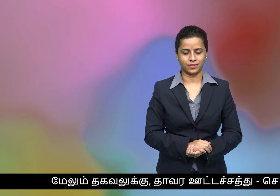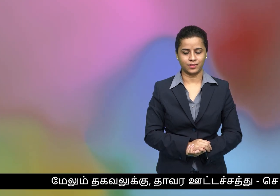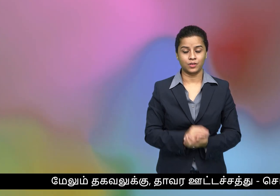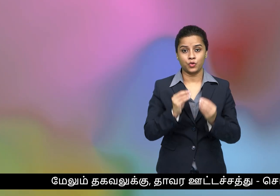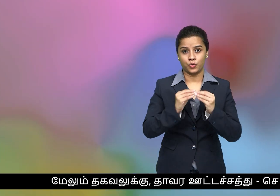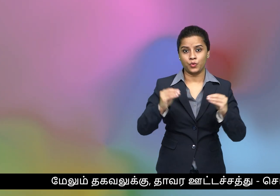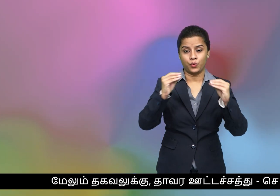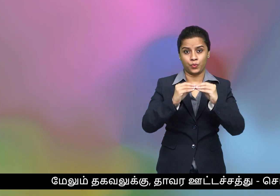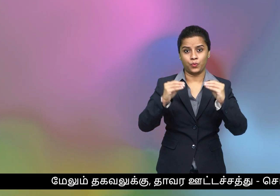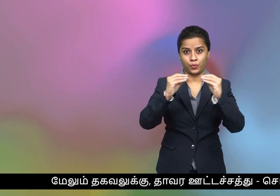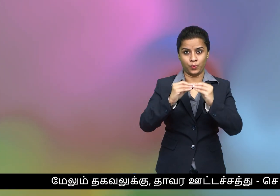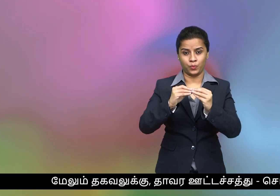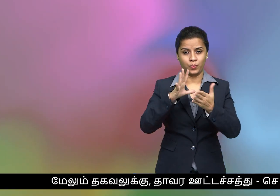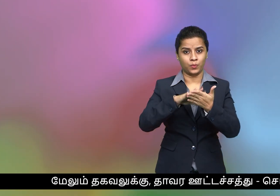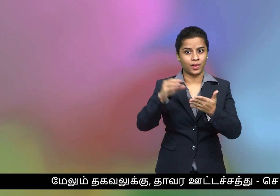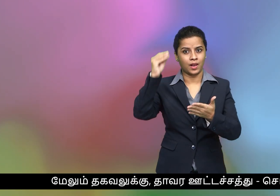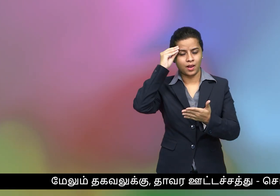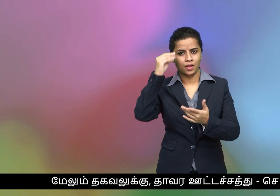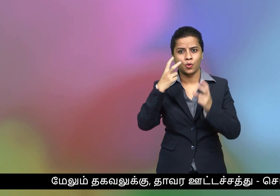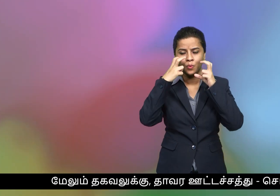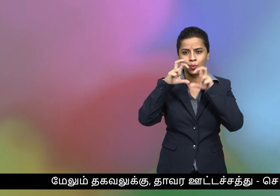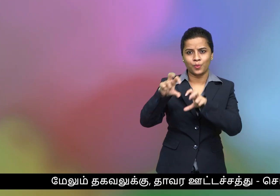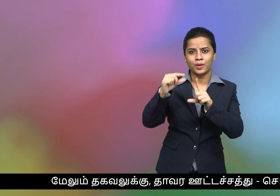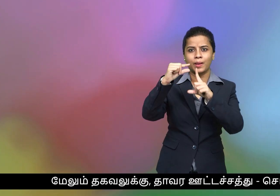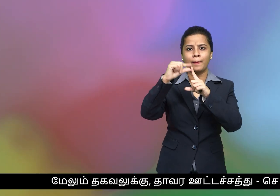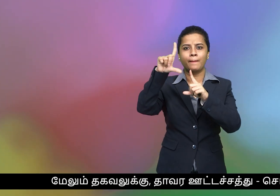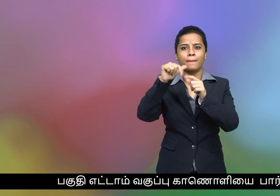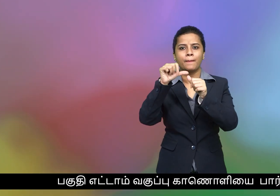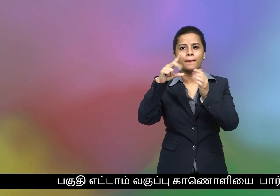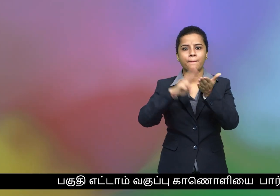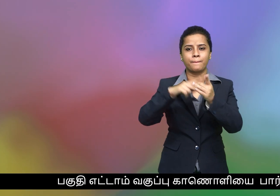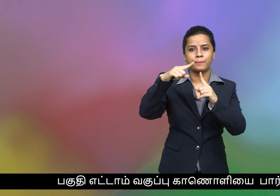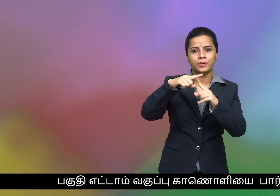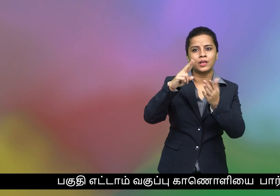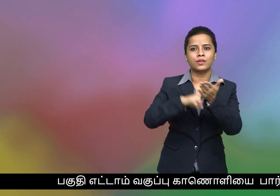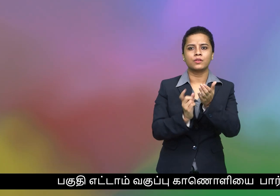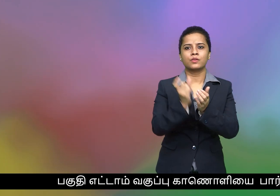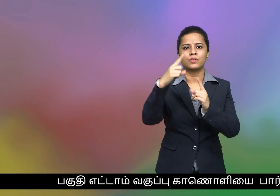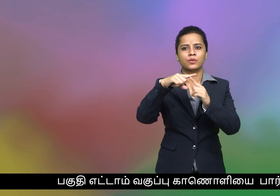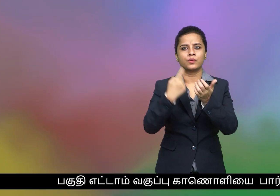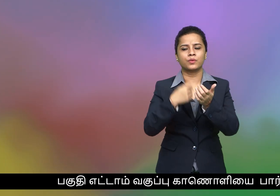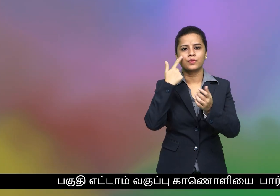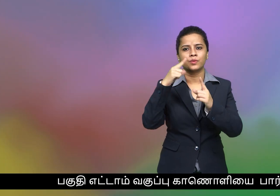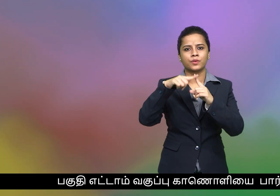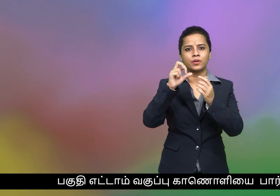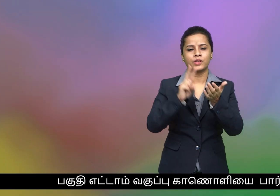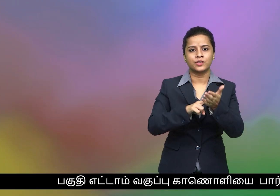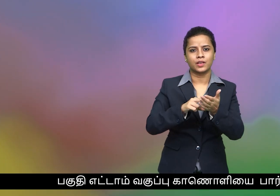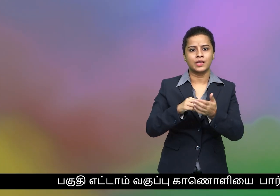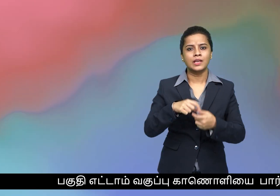மேலும் தகவலுக்கு தாவர ஊட்டச்சத்து செரிமானம் பகுதி 8ஆம் வகுப்பு காணொளியை பார்க்கவும்.